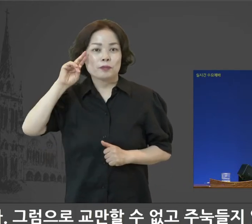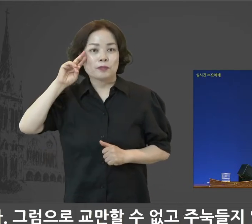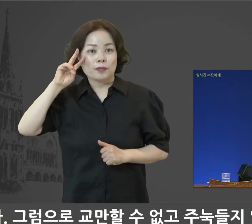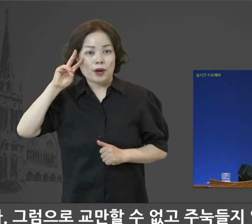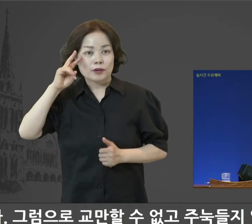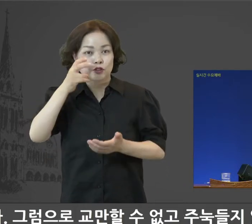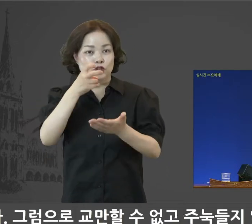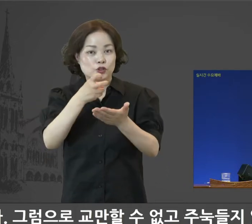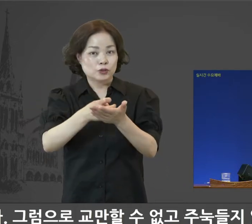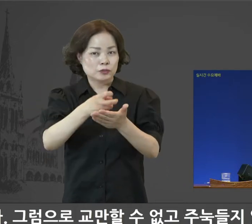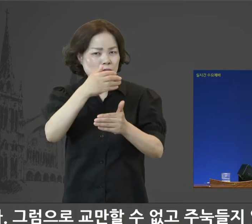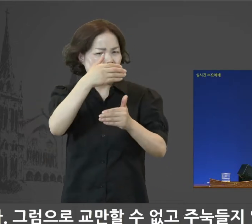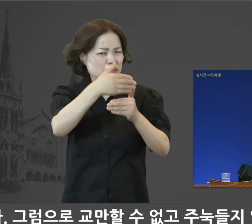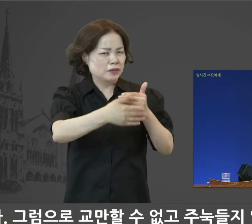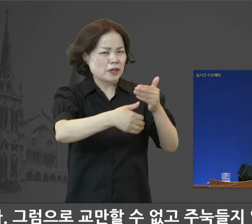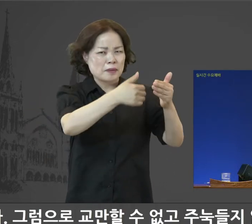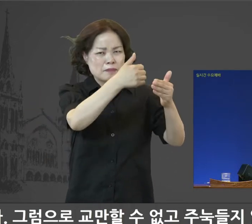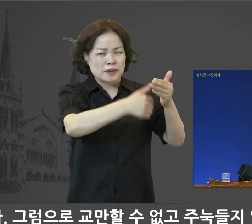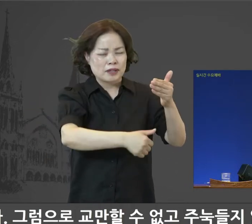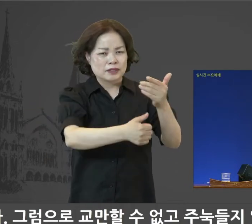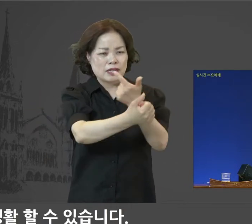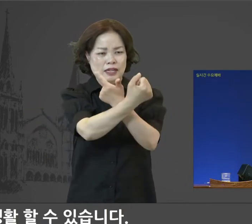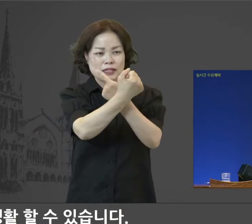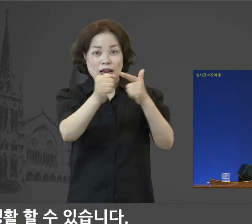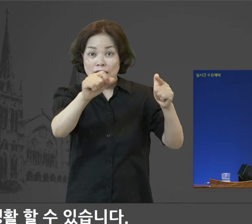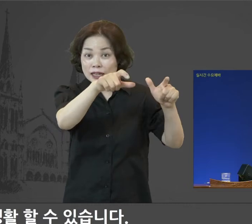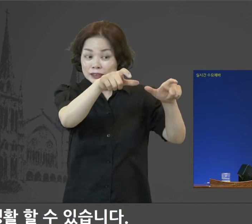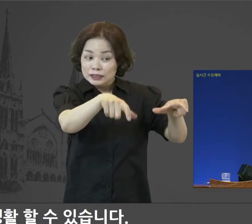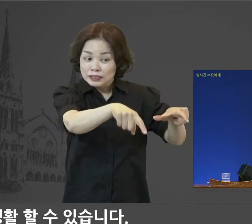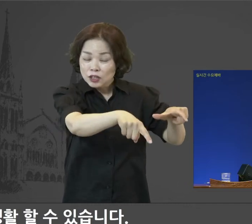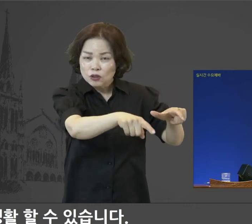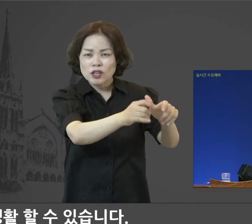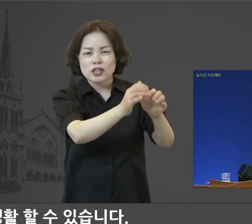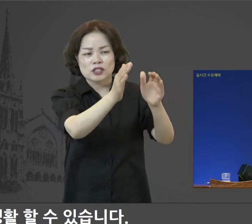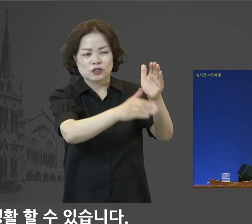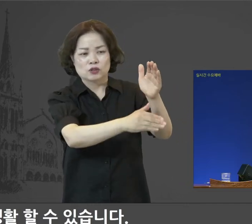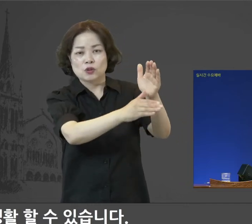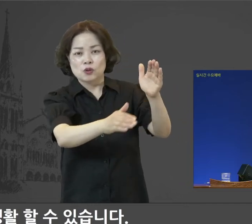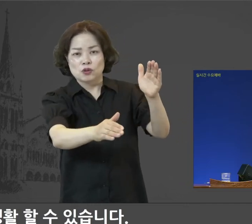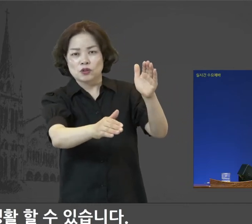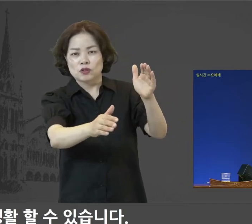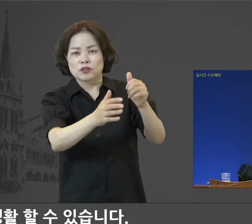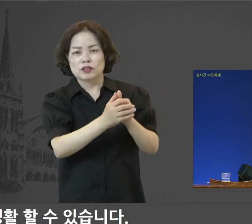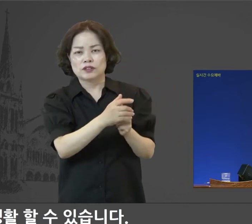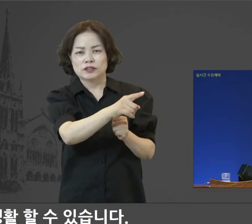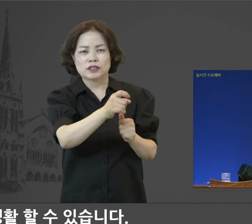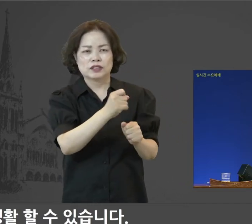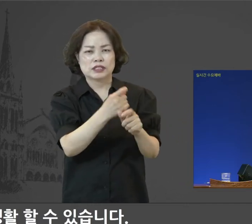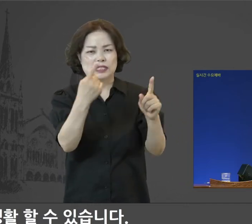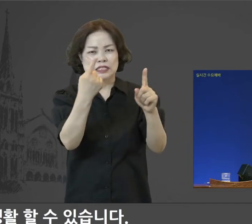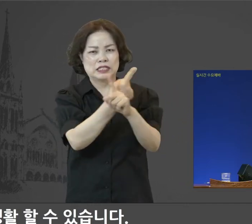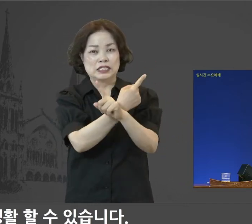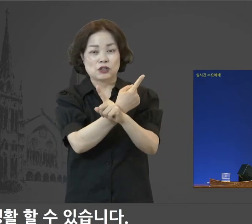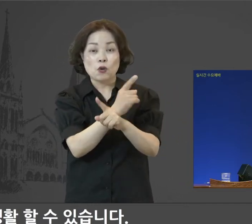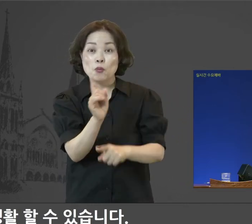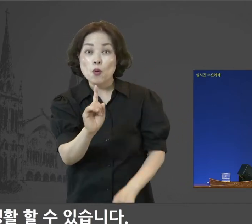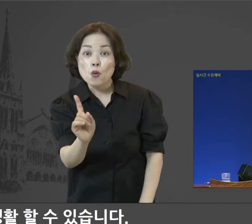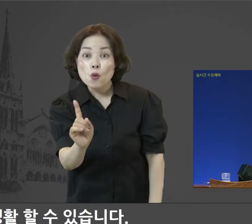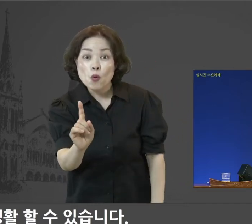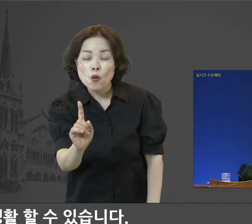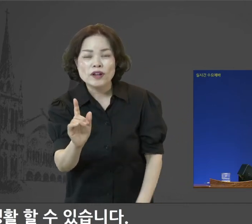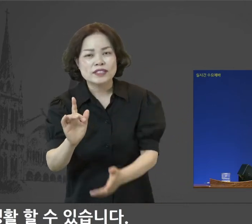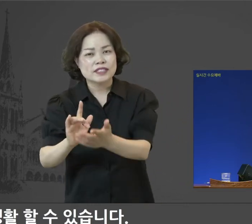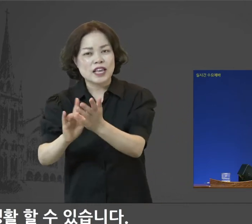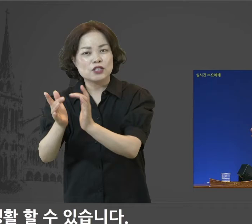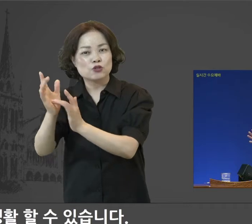바울은 율법주의에 빠진 갈라디아 지역의 교인들에게 치료책으로서 가장 먼저 제시한 것이 바로